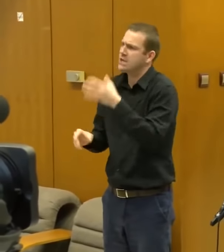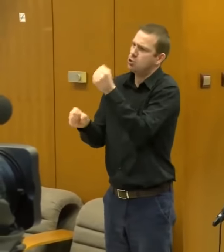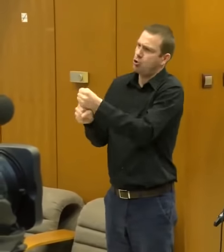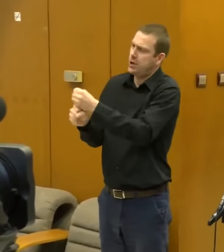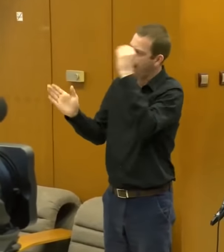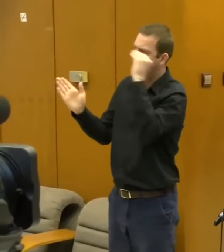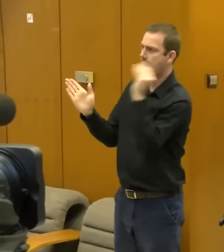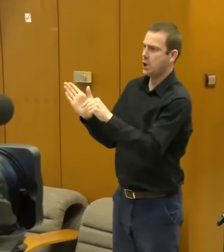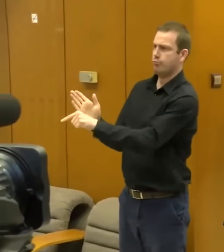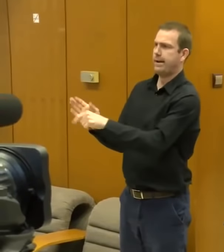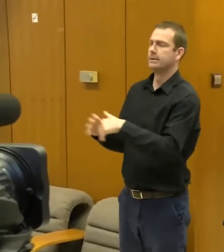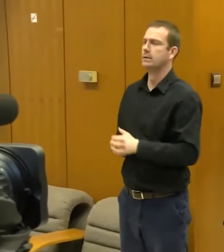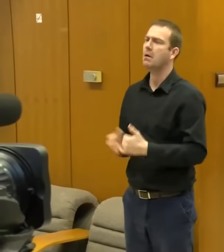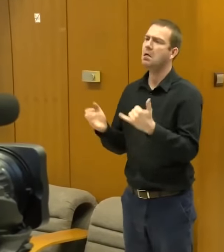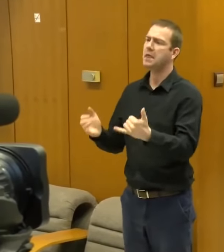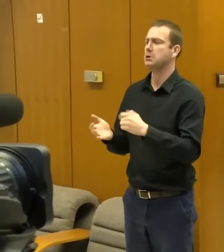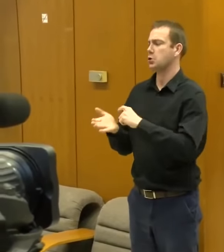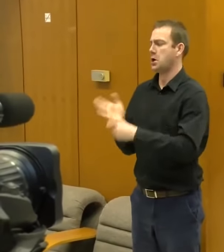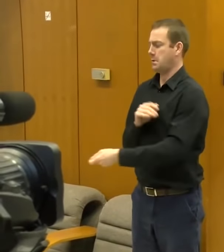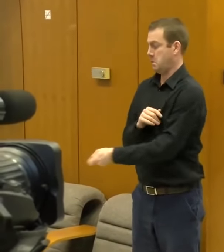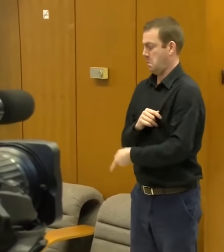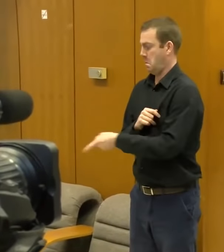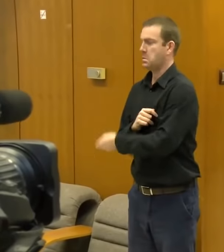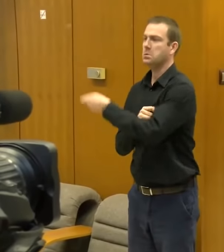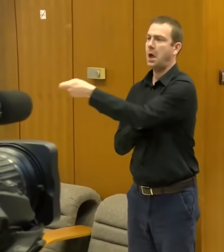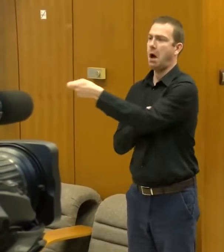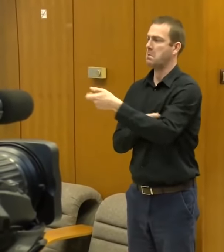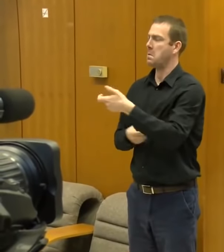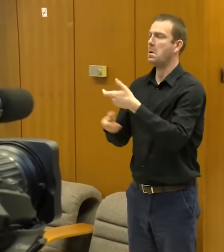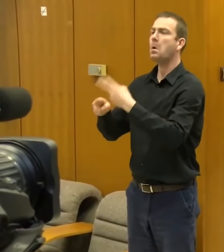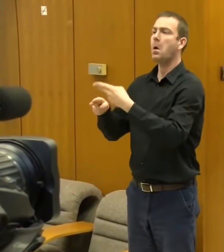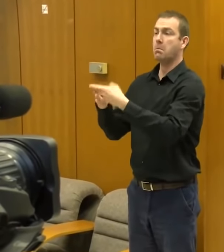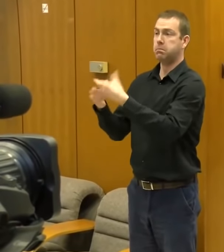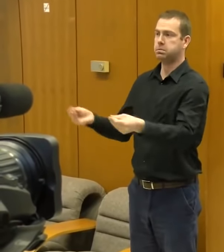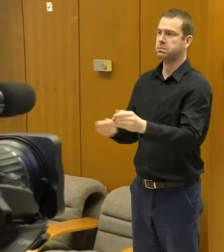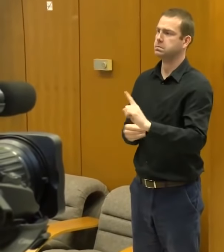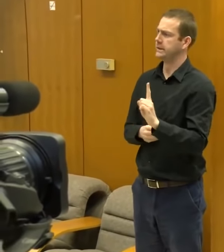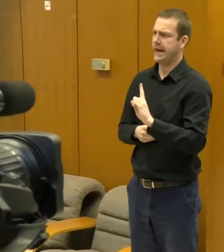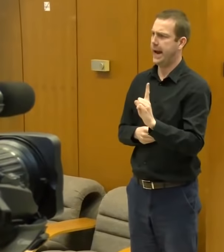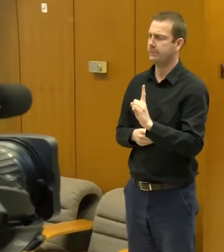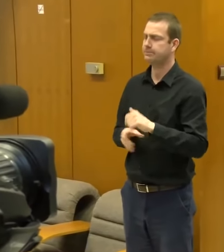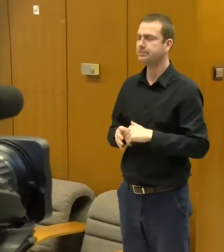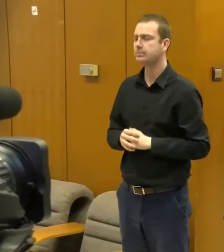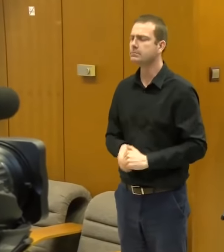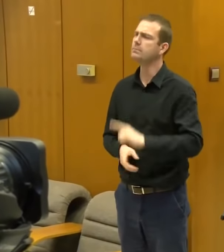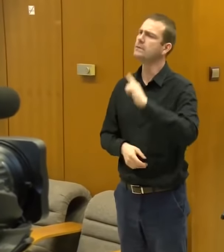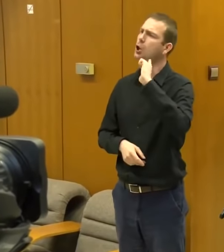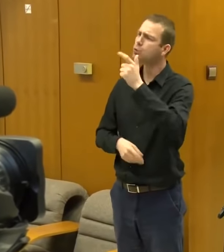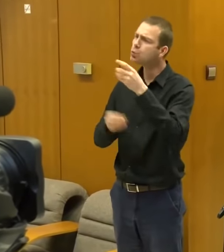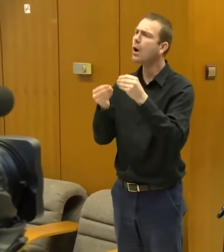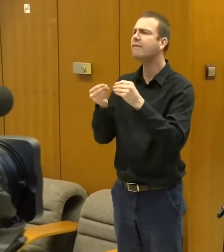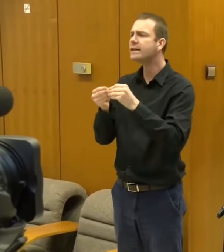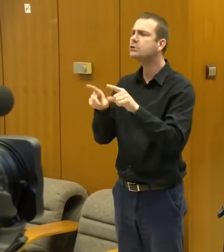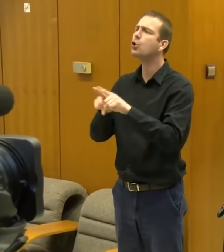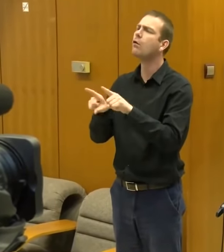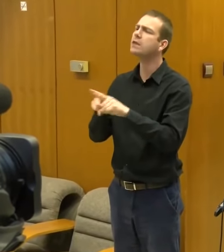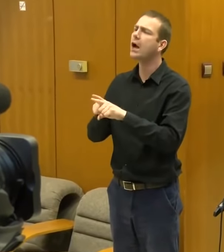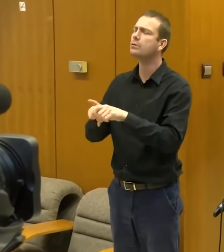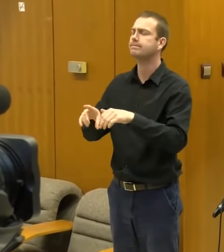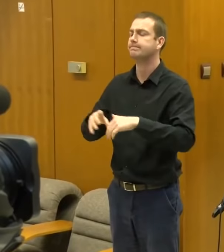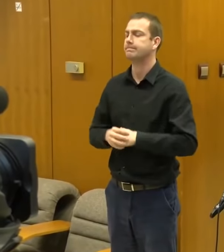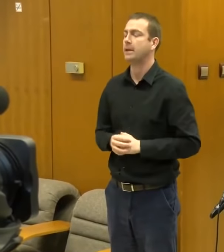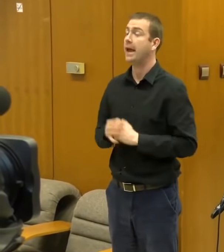je liek, ktorý vyťahneme zo šuflíka a zrazu budeme tých ľudí vedieť liečiť. To je poprvé. A podruhé, aj ten